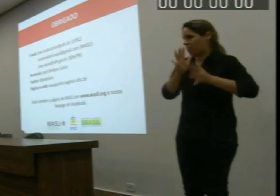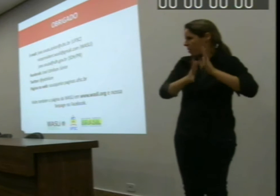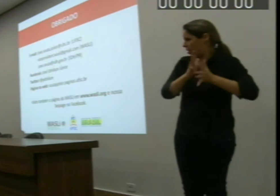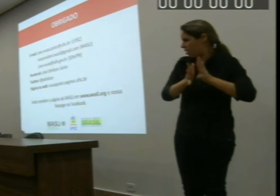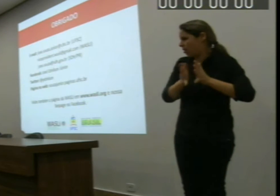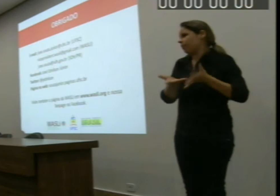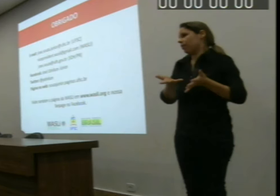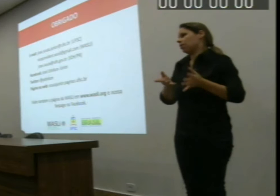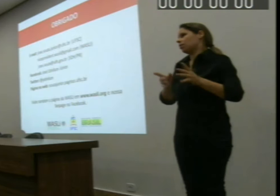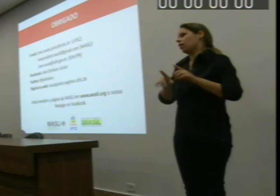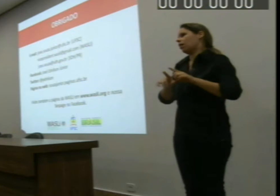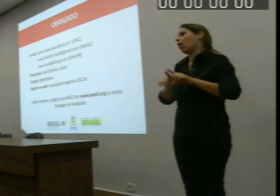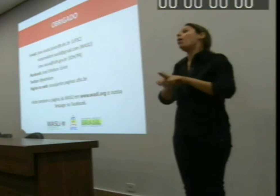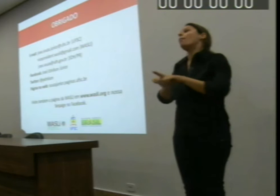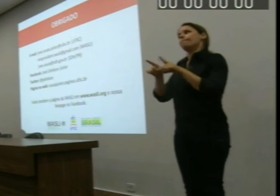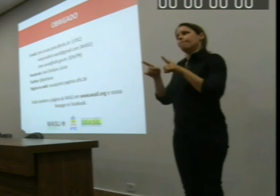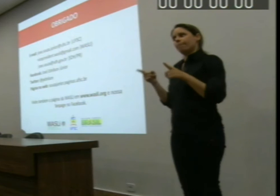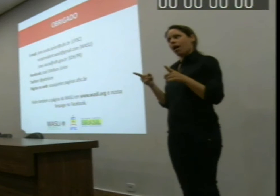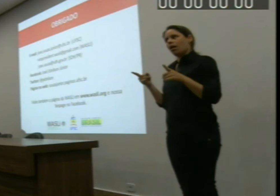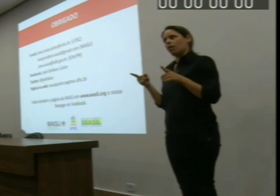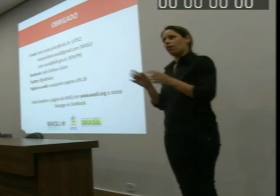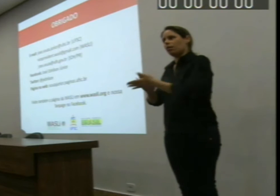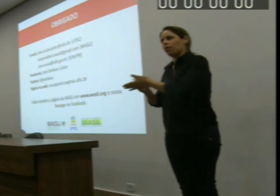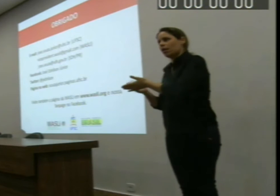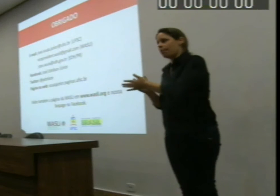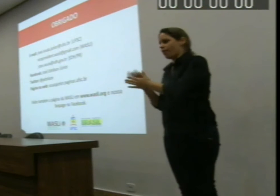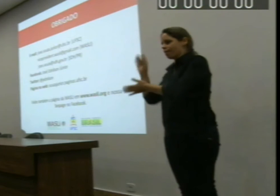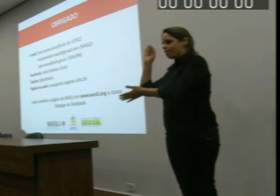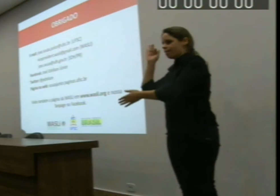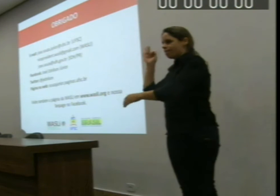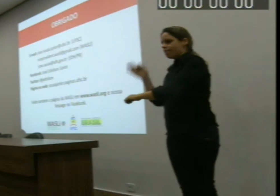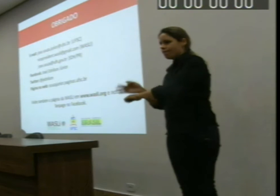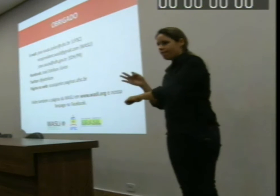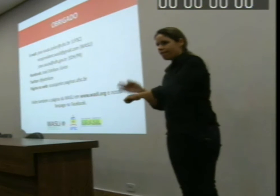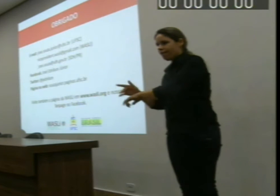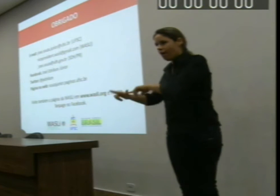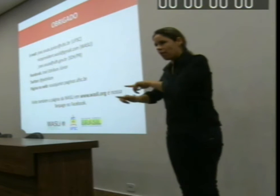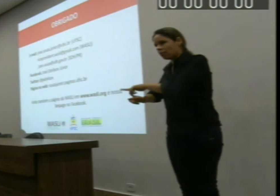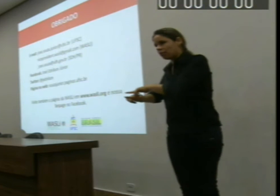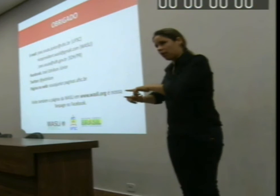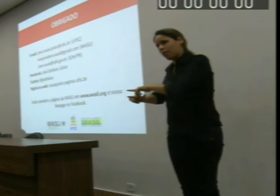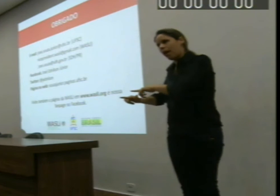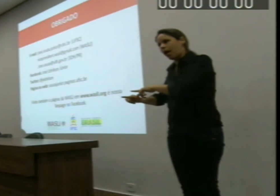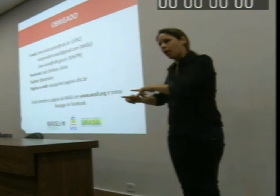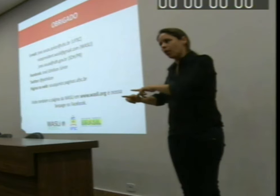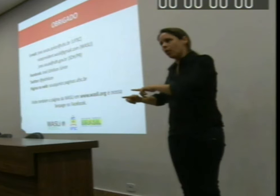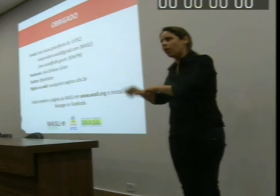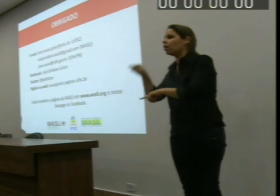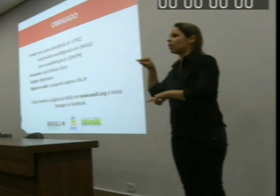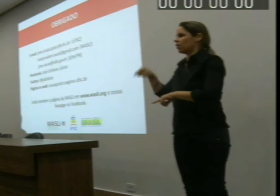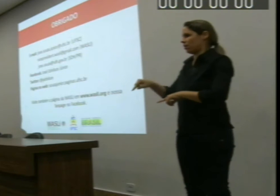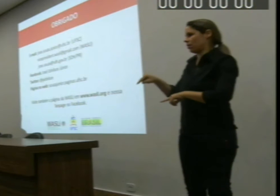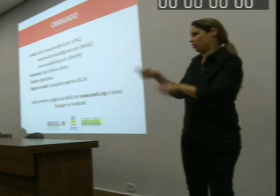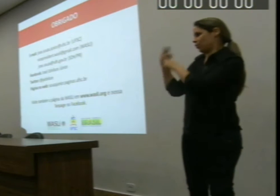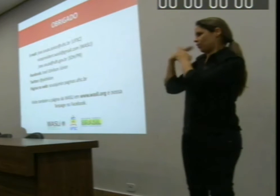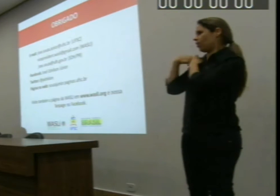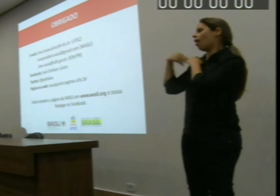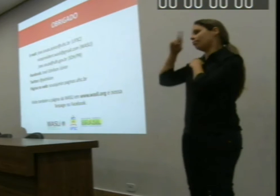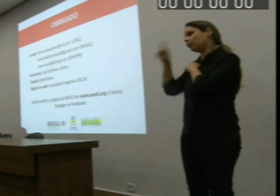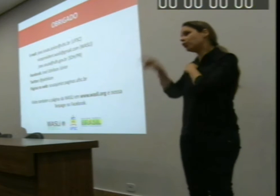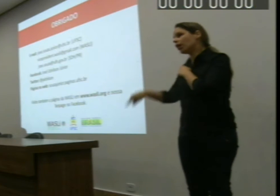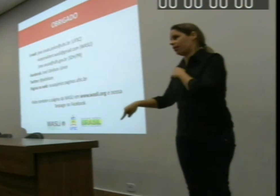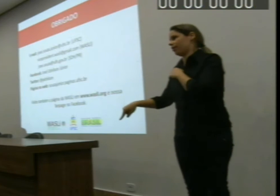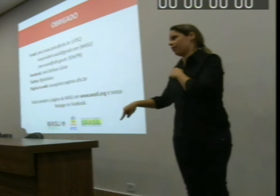falta o trabalho Isso é um problema de intérprete Isso é um problema de interpretação não isso é um problema administrativo Isso é um problema